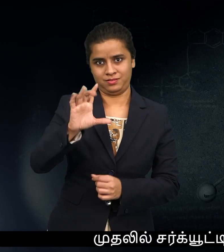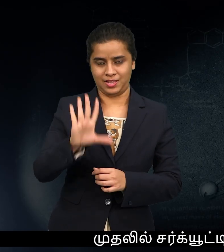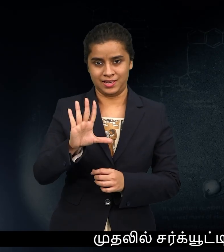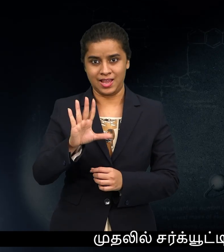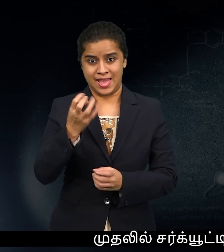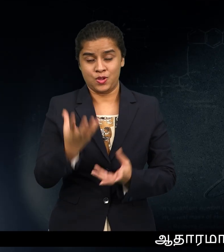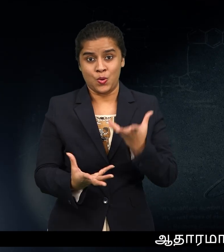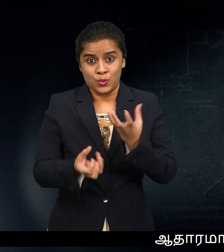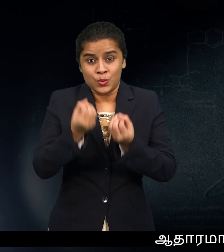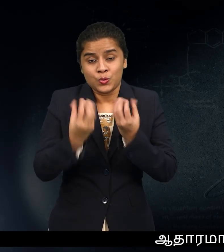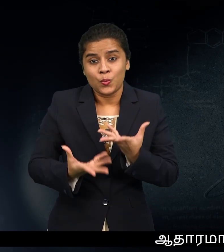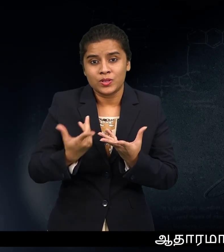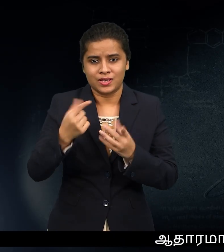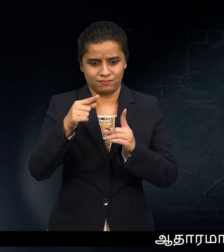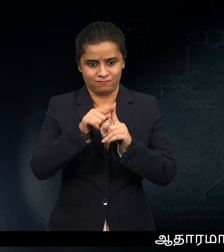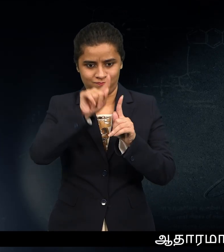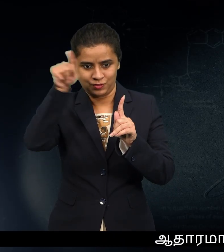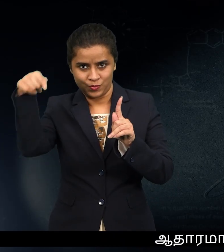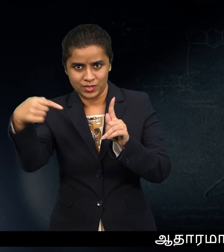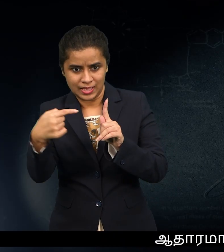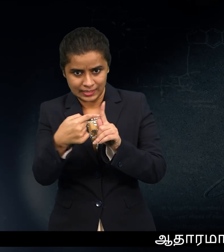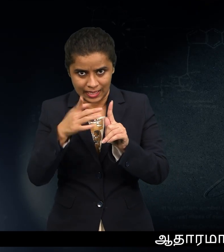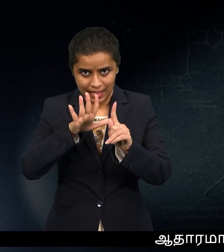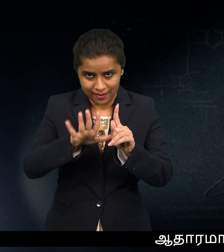கலத்தை மட்டுமே ஆதாரமாக பயன்படுத்தவும்.